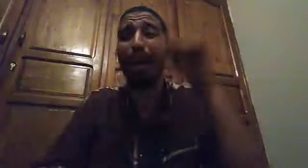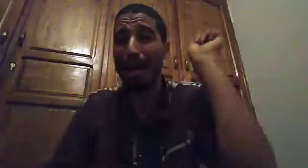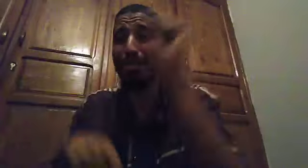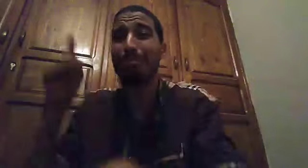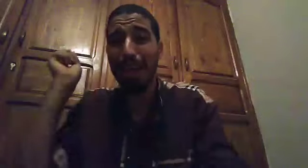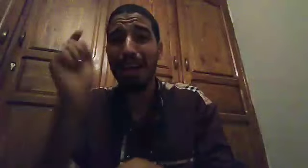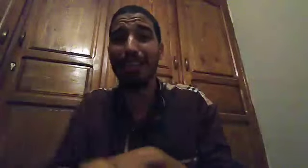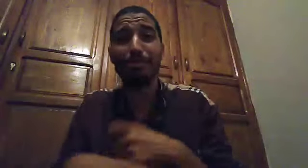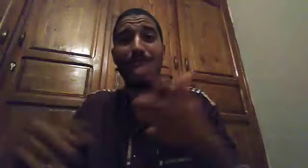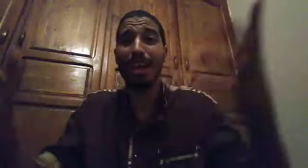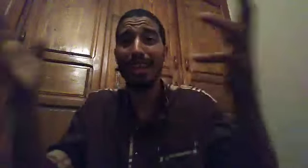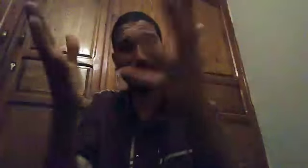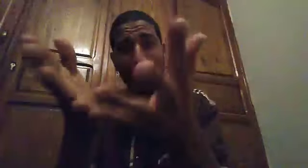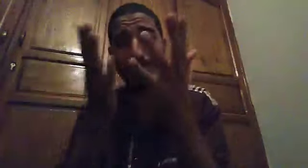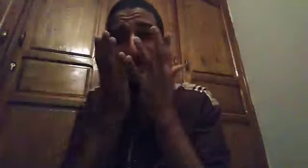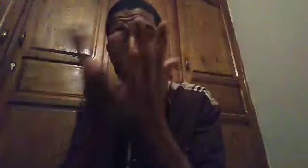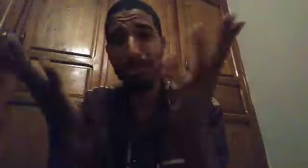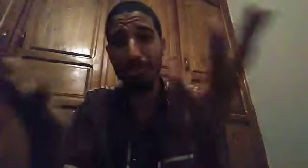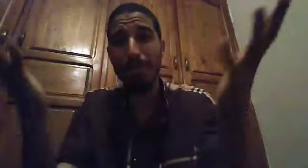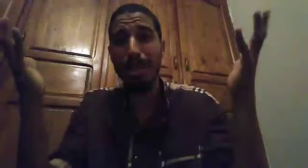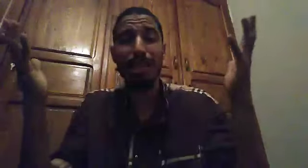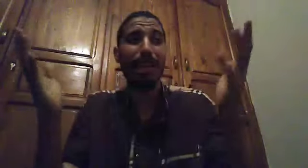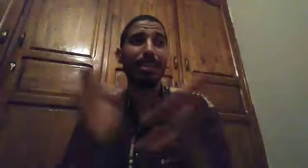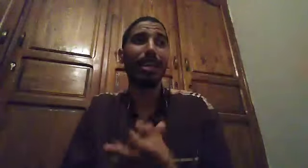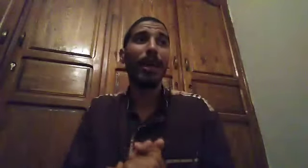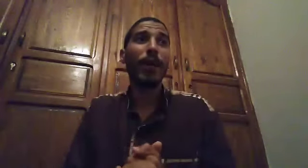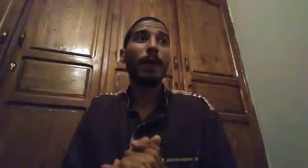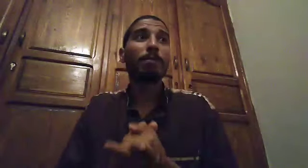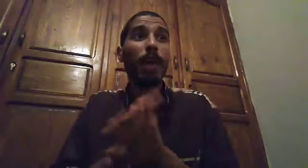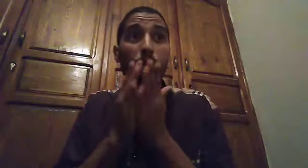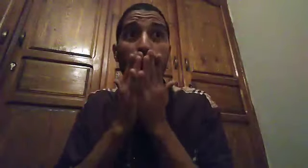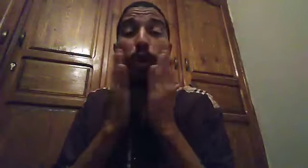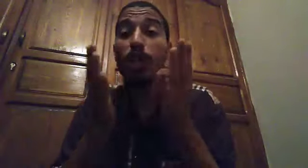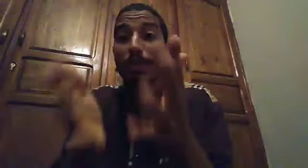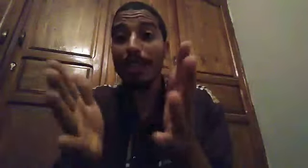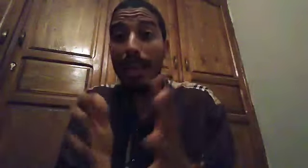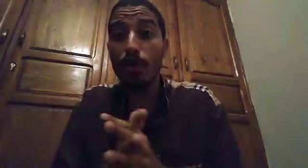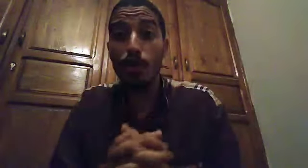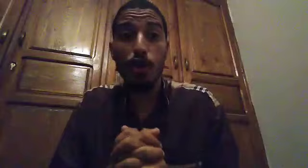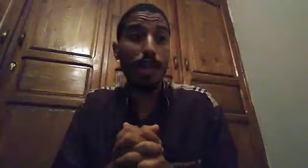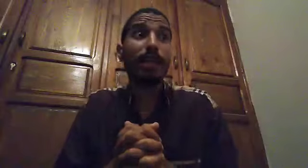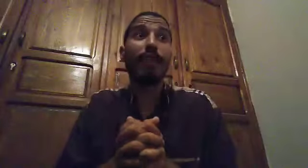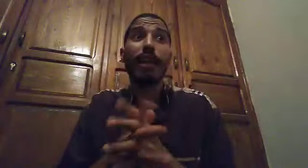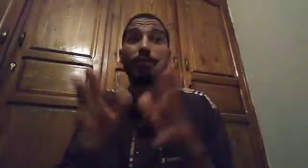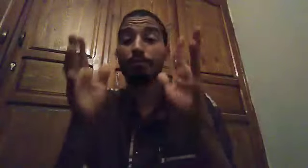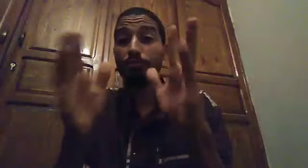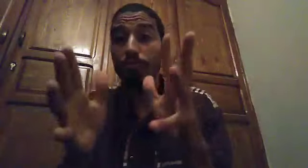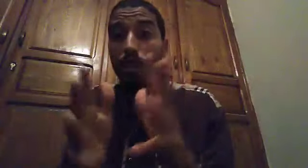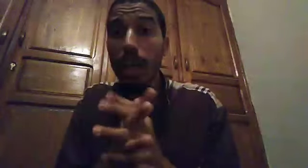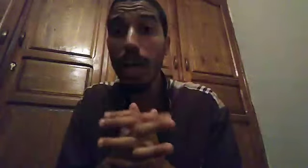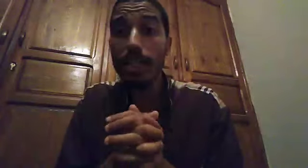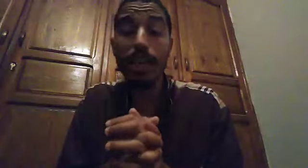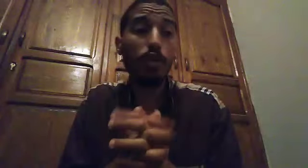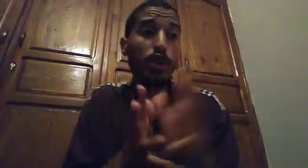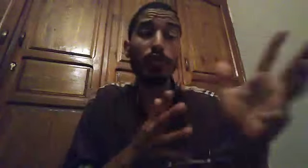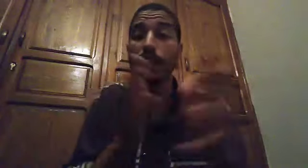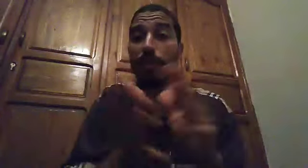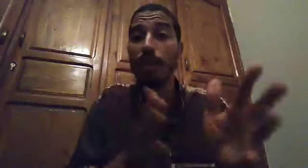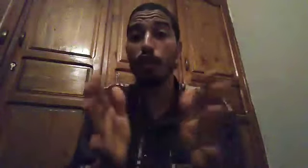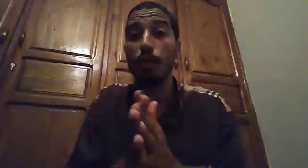متخاذل متخاذل متخاذل، سكتونا مرطونا بهاد الهضره هذه. المهم ندخلوا دابا للتحليل ونهضروا على التحليل. سكاروني شفنا كيف انه دخل